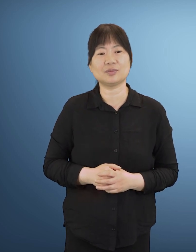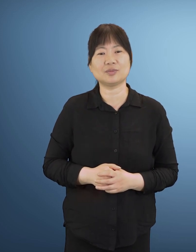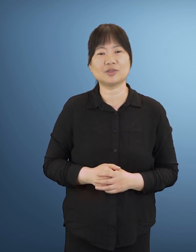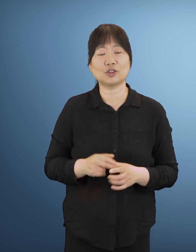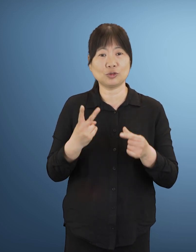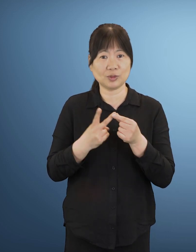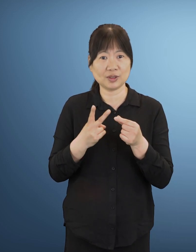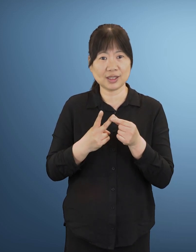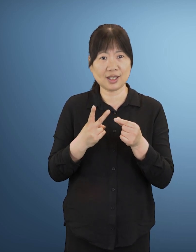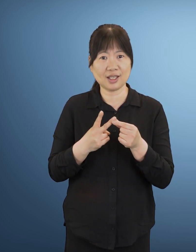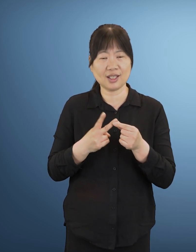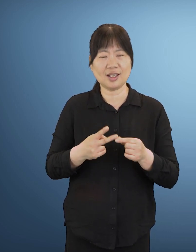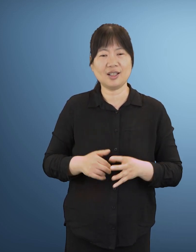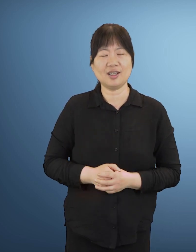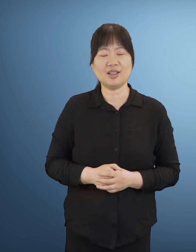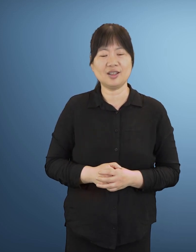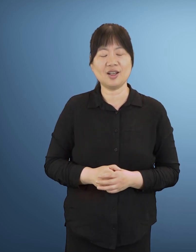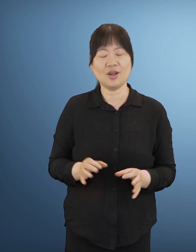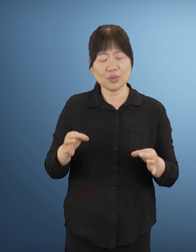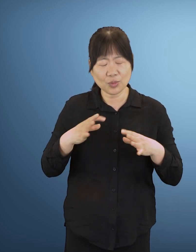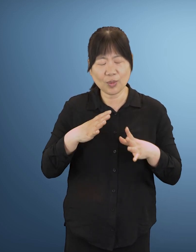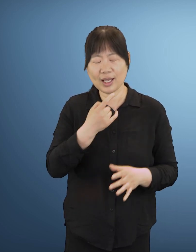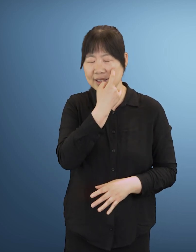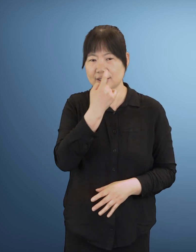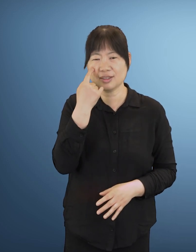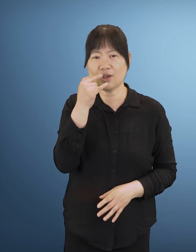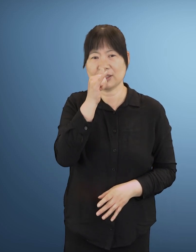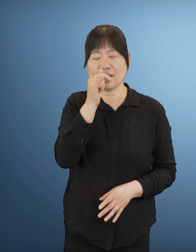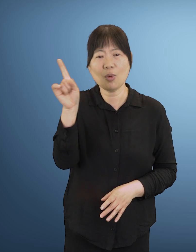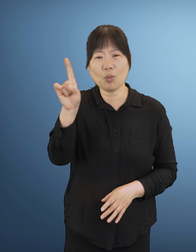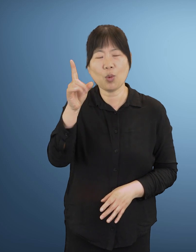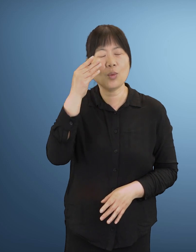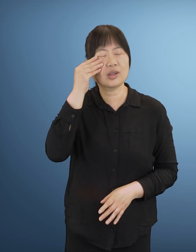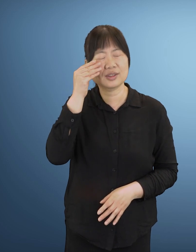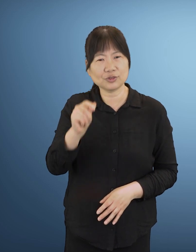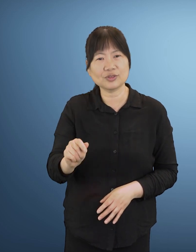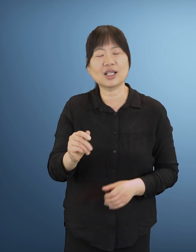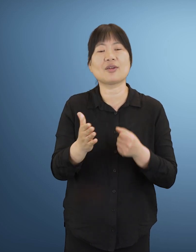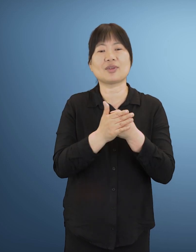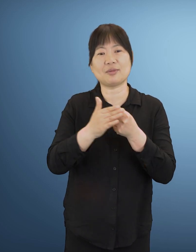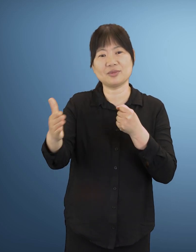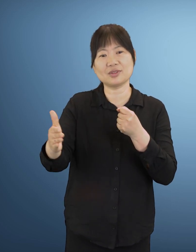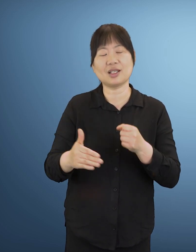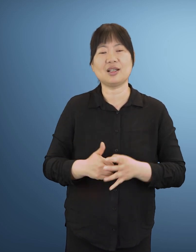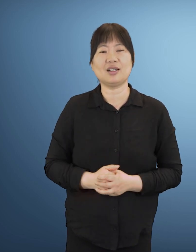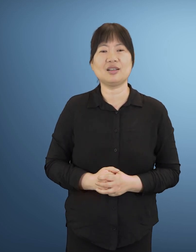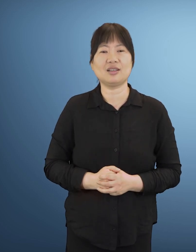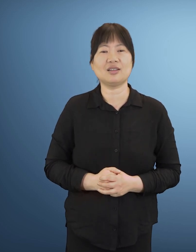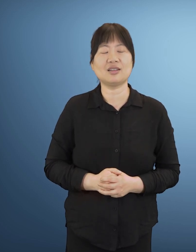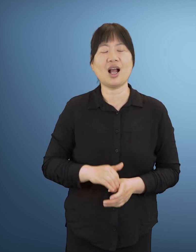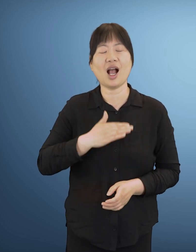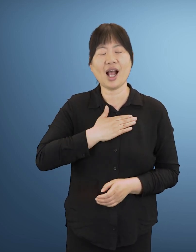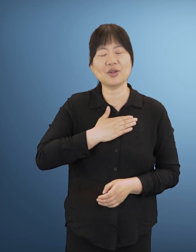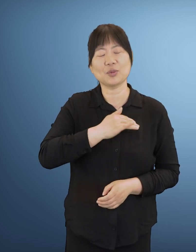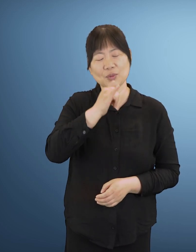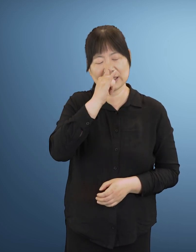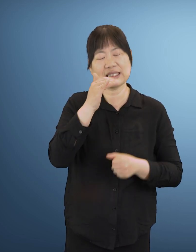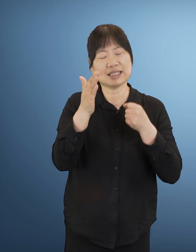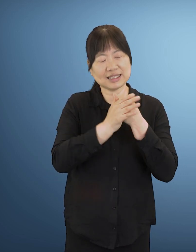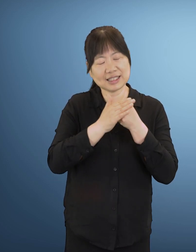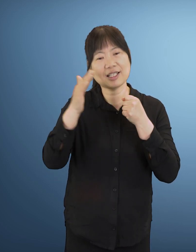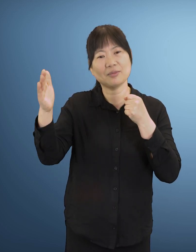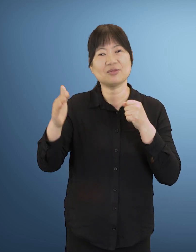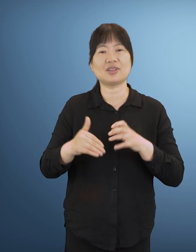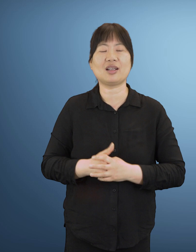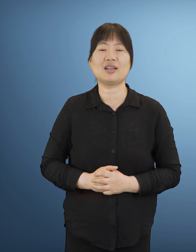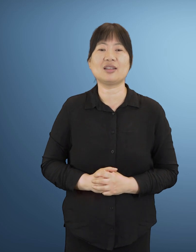두 번째는 그 놀람의 근거가 익숙함 때문, 알고 있다는 사실 때문에